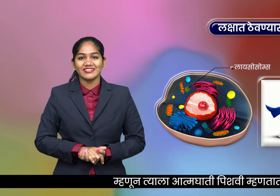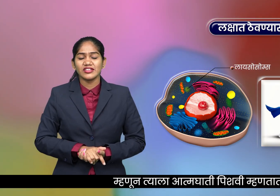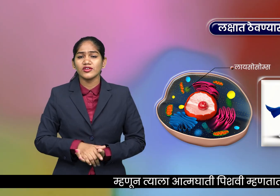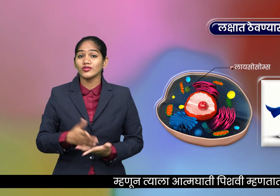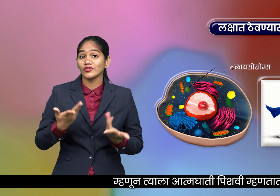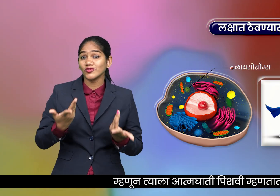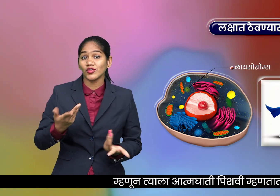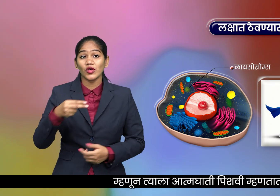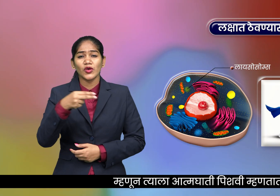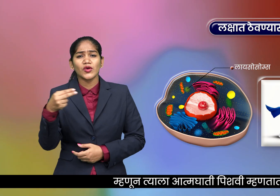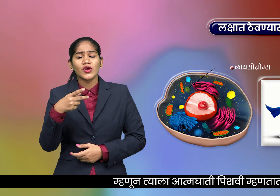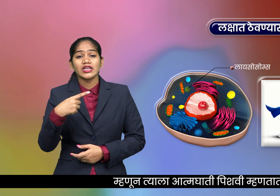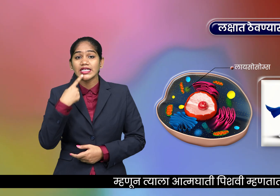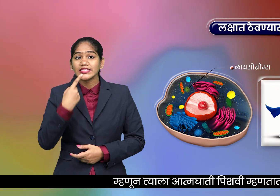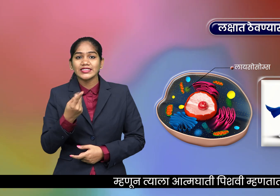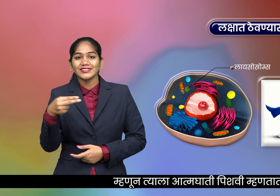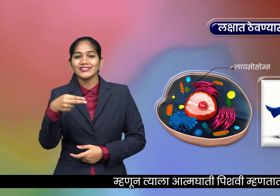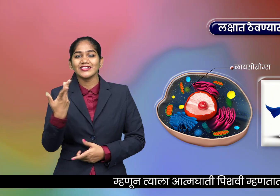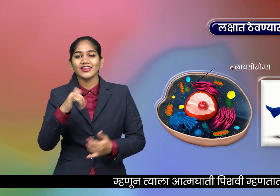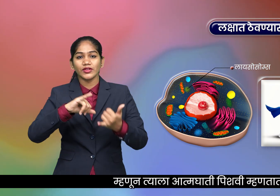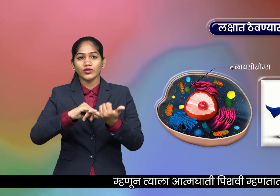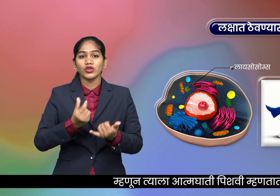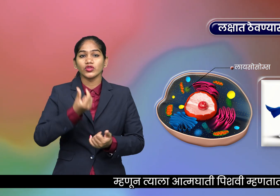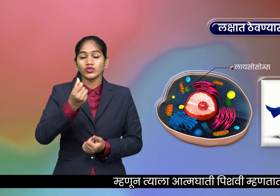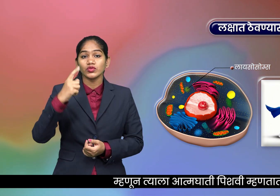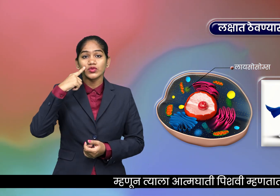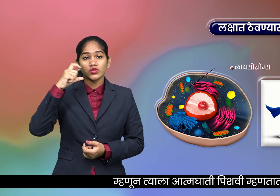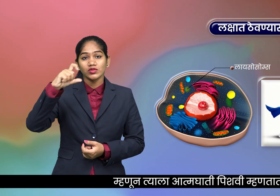म्हणून त्याला आत्मघाती पिशवी असं म्हणतात.